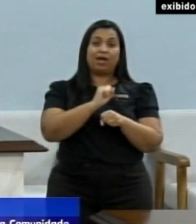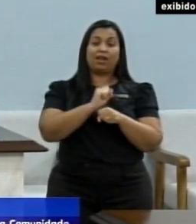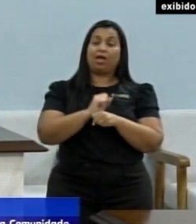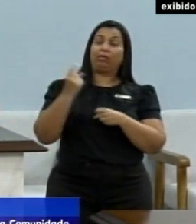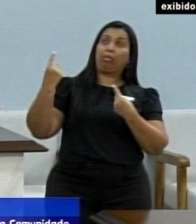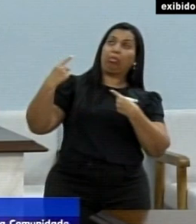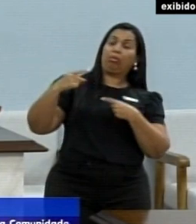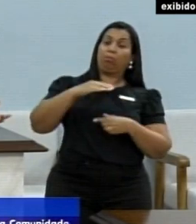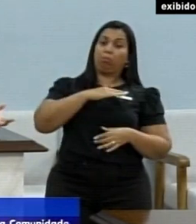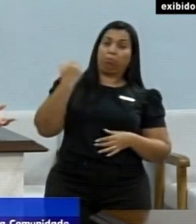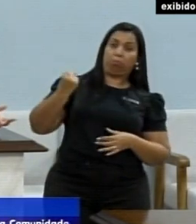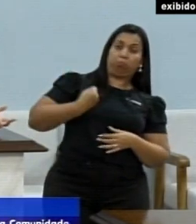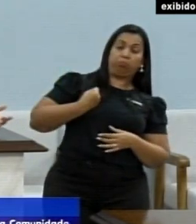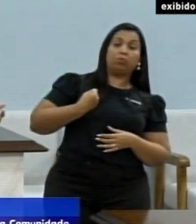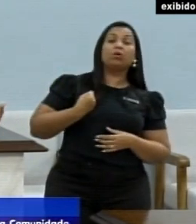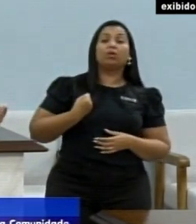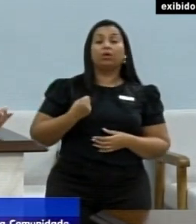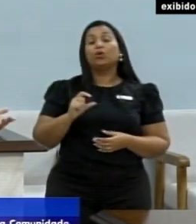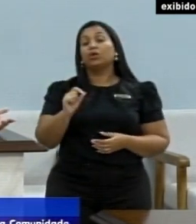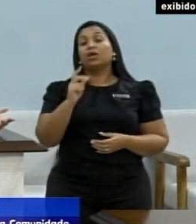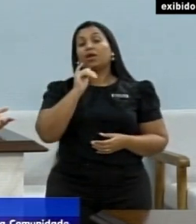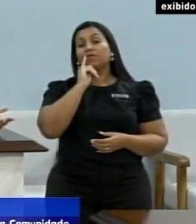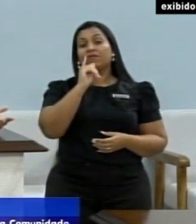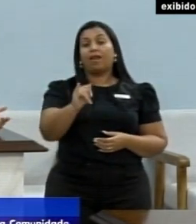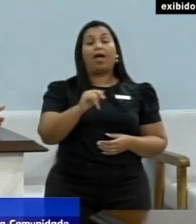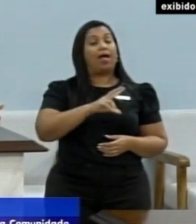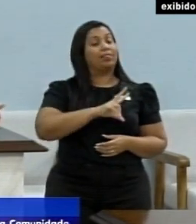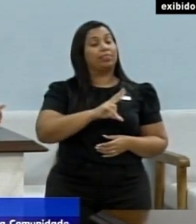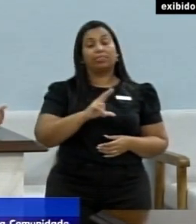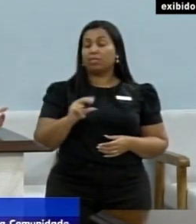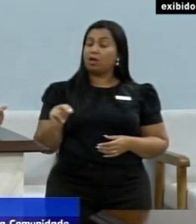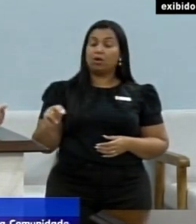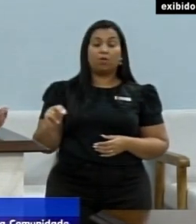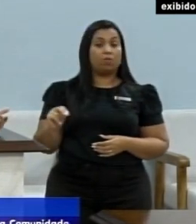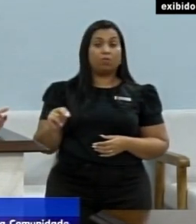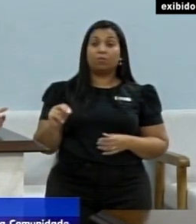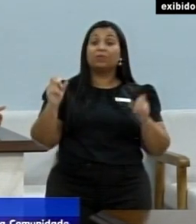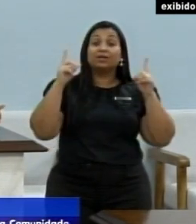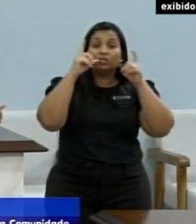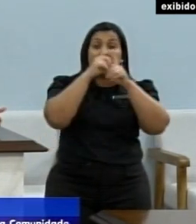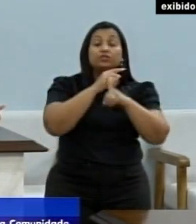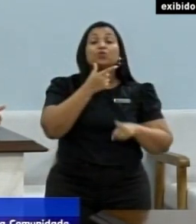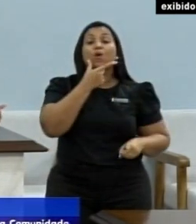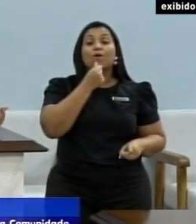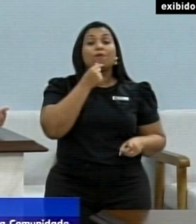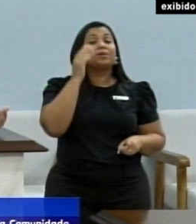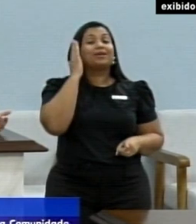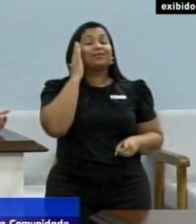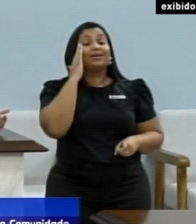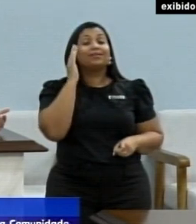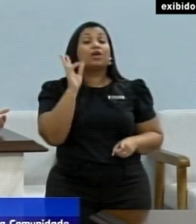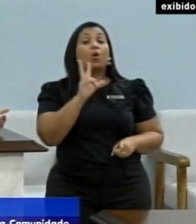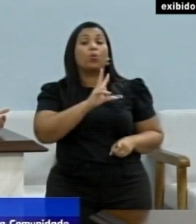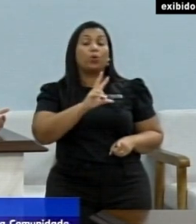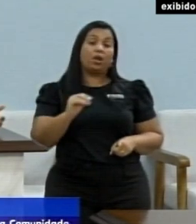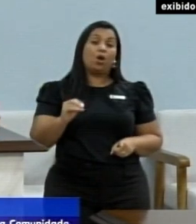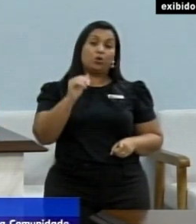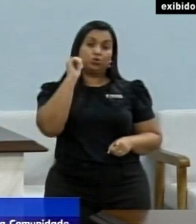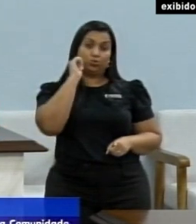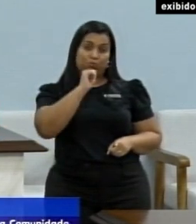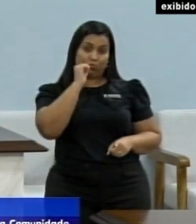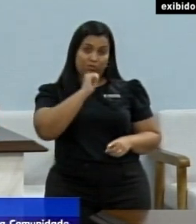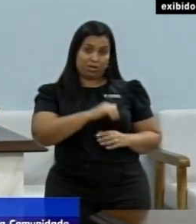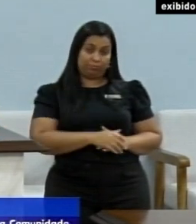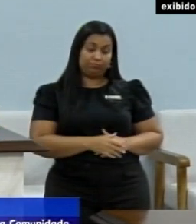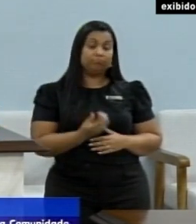e termos a liberdade de dizer não. Porque é muito difícil para o homem entender o não de uma mulher. Então, a